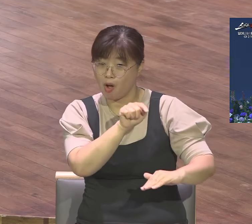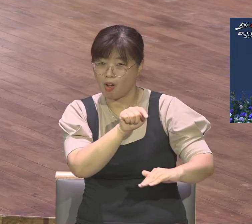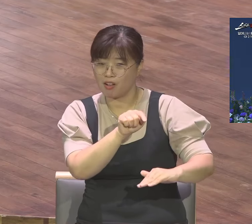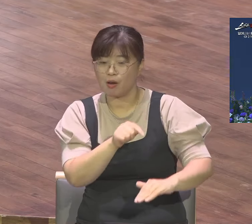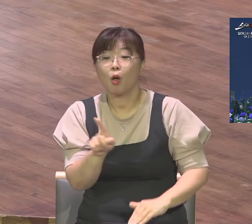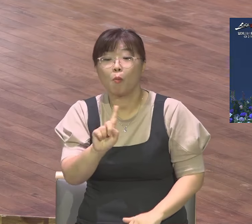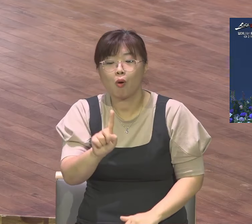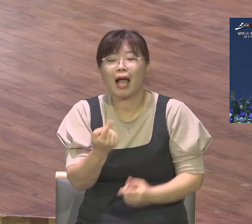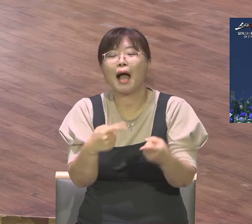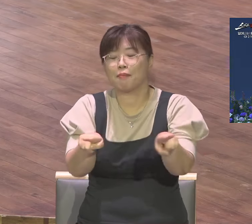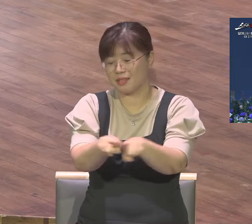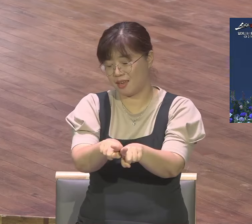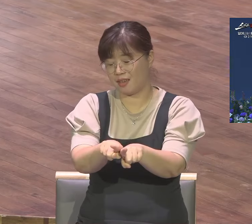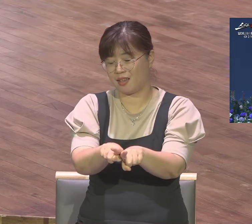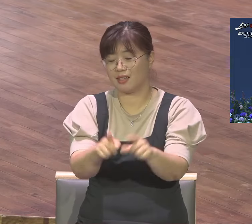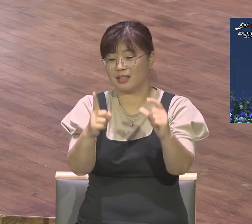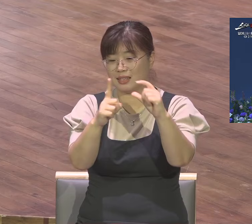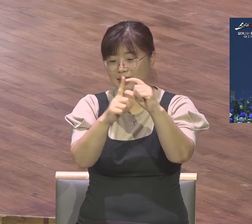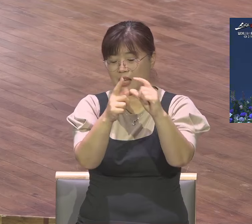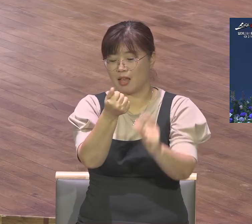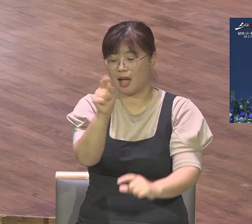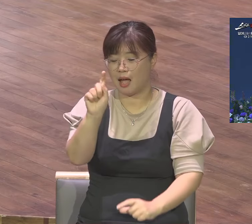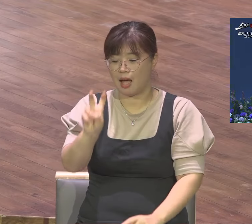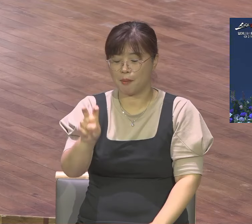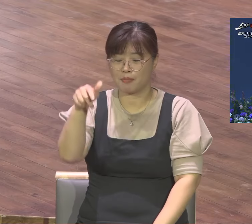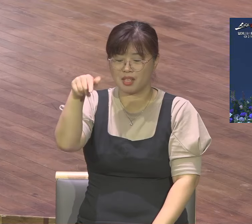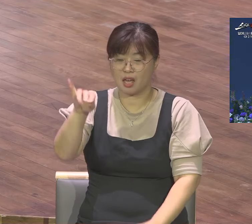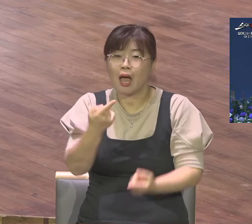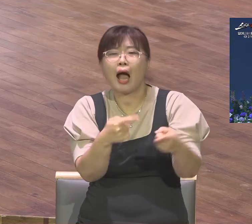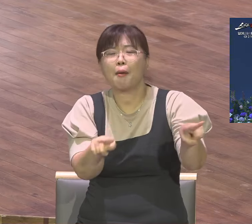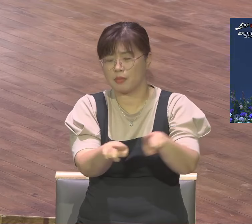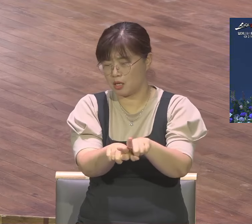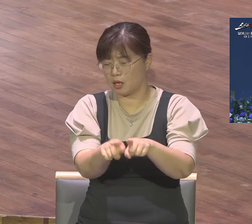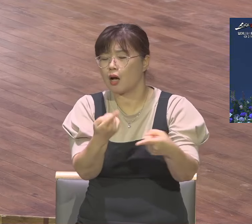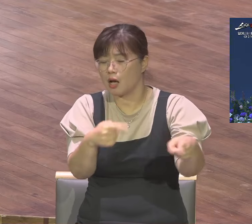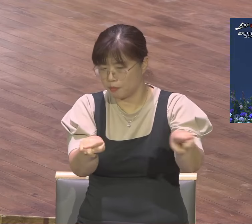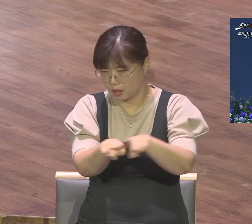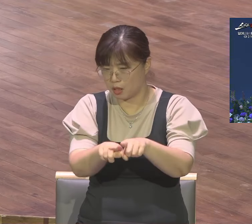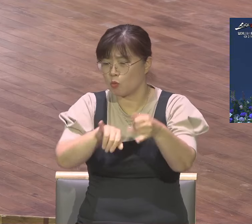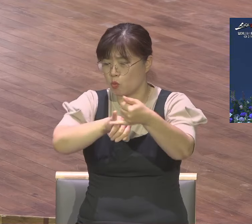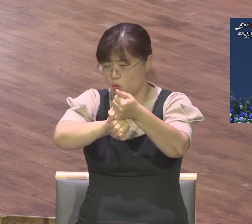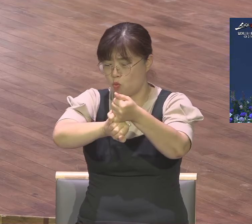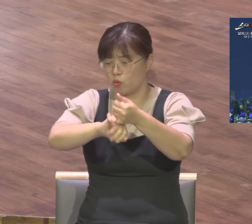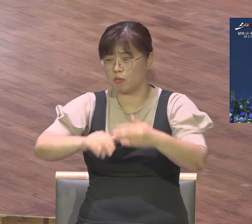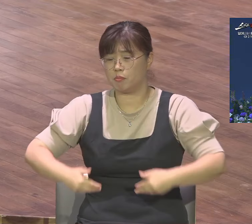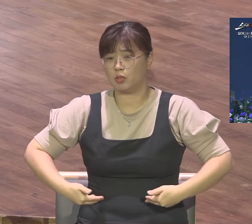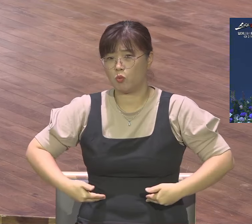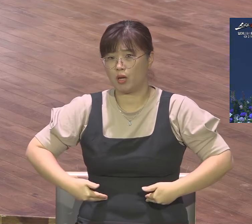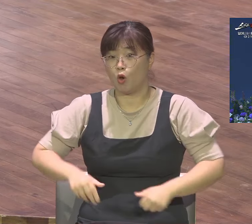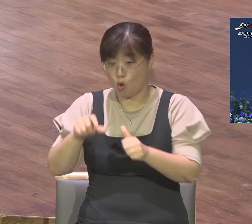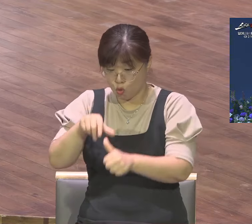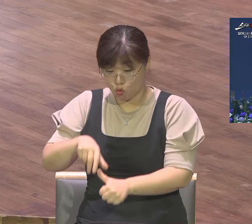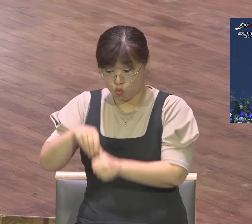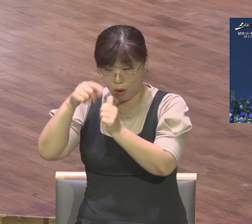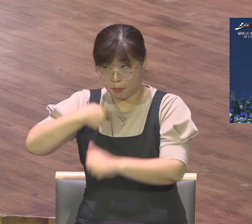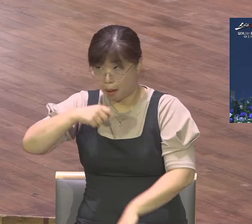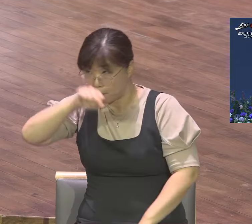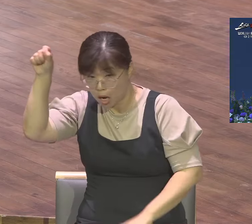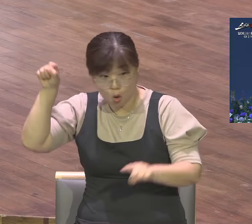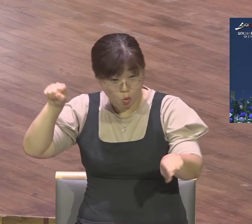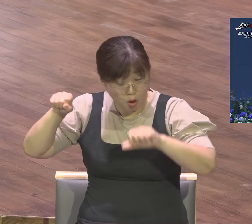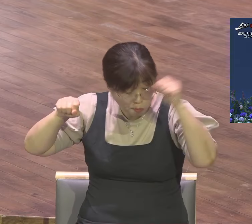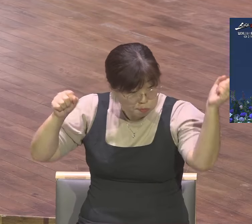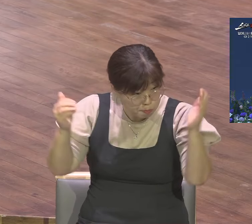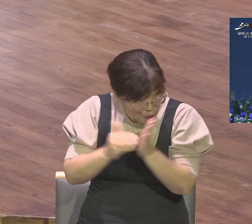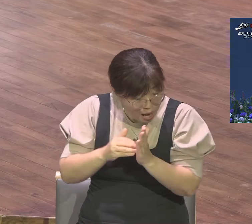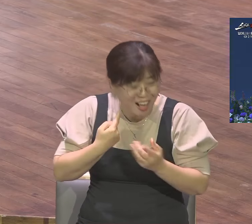축복입니다. 함께. 함께의 축복. 이걸 맛봐야 돼요. 함께. 구원받은 성도가 함께.